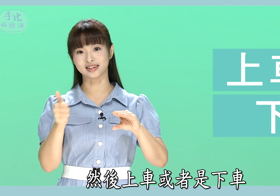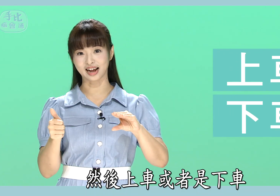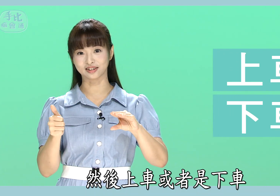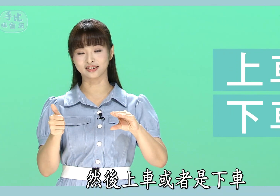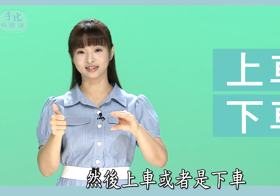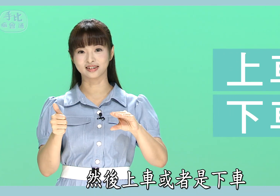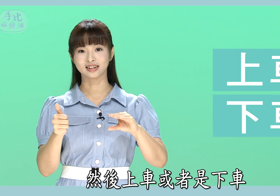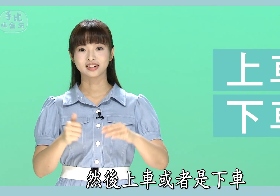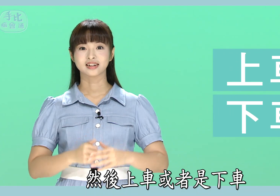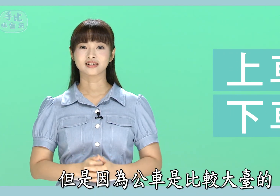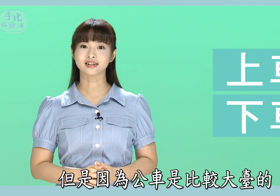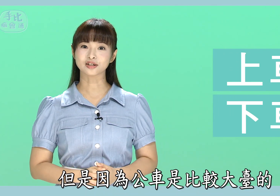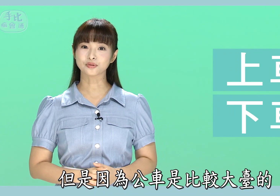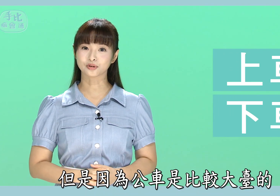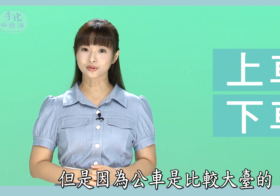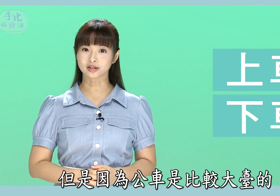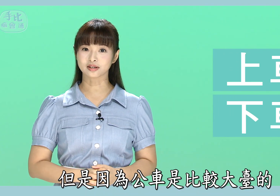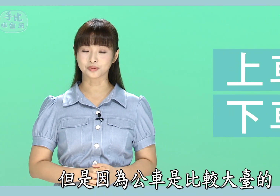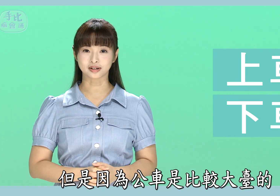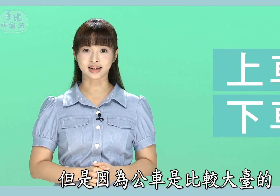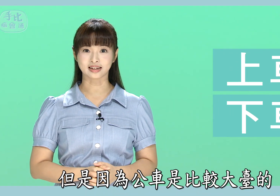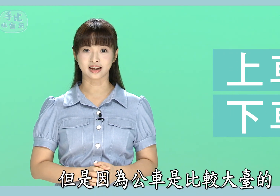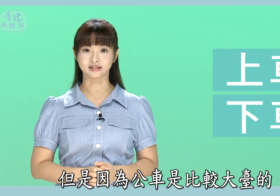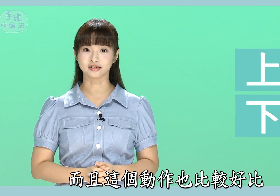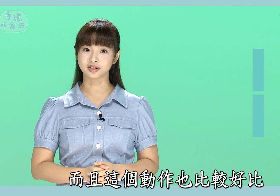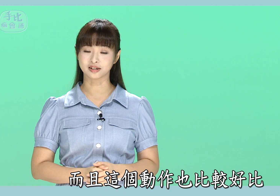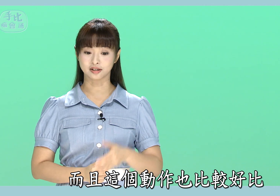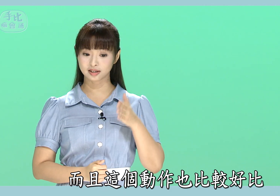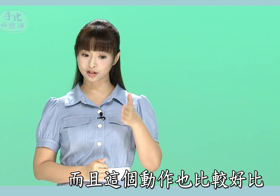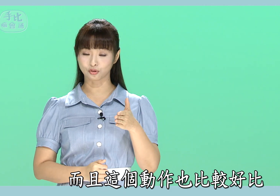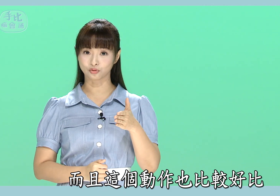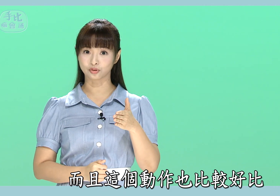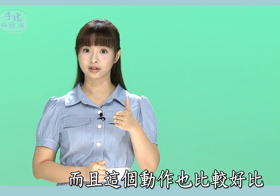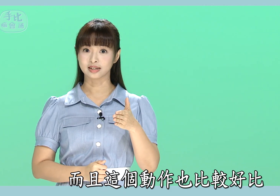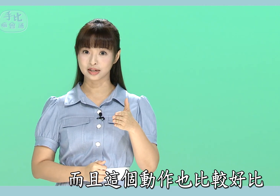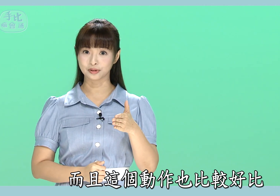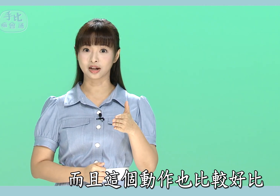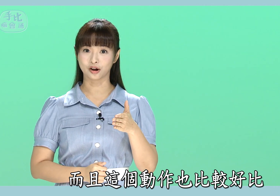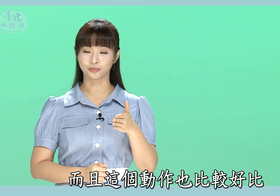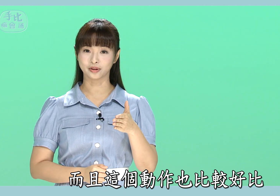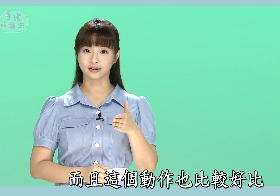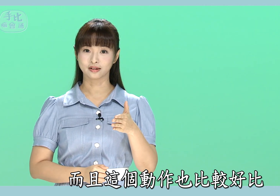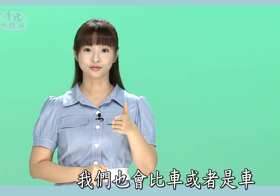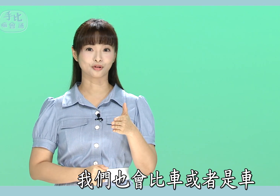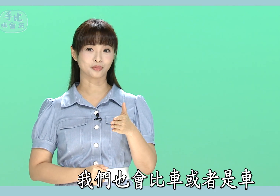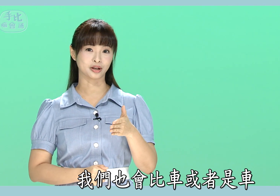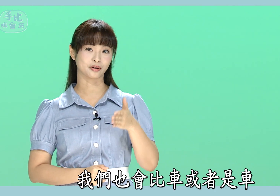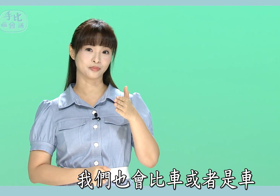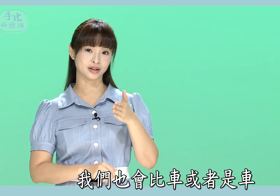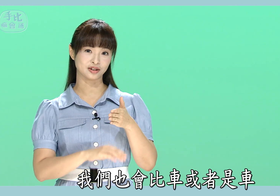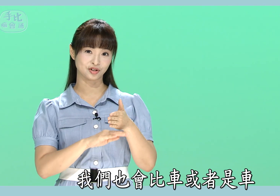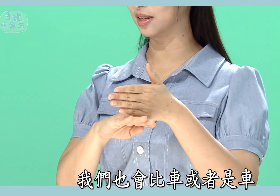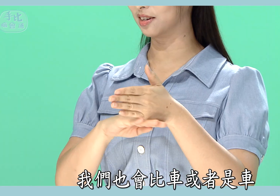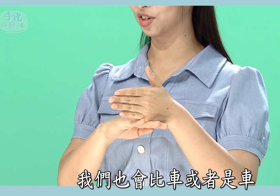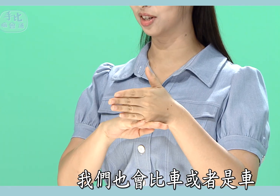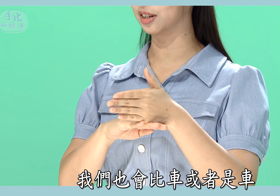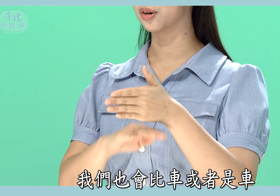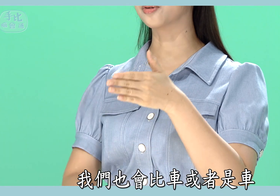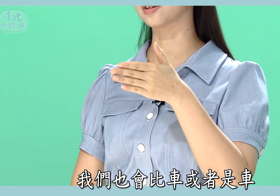车。但是因为公车是比较大台的，而且呢，这个动作也比较好比，所以我们也会比这个车或者是